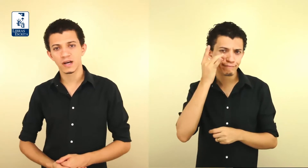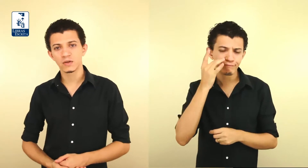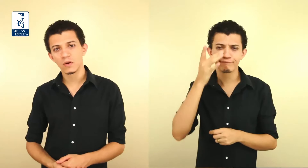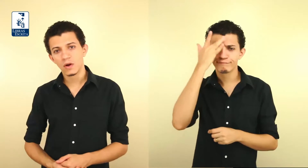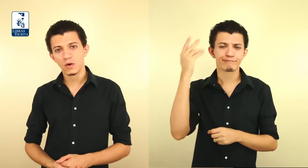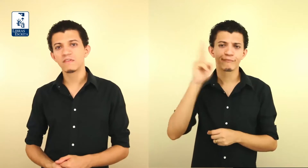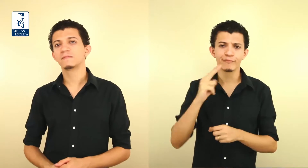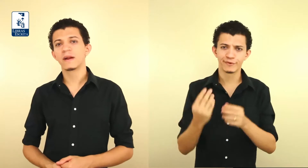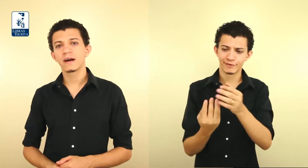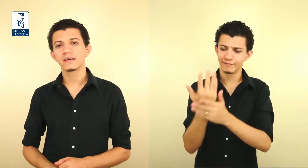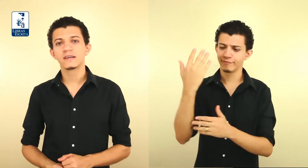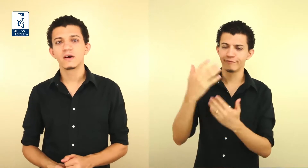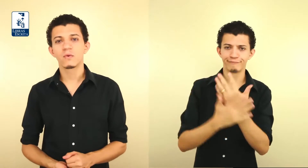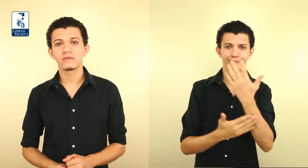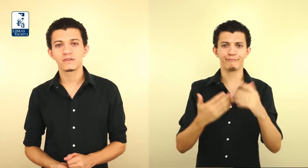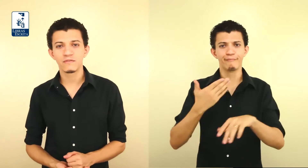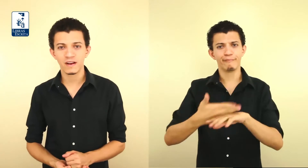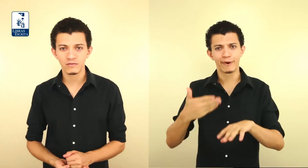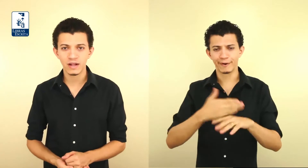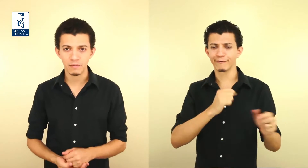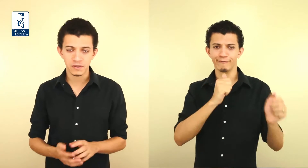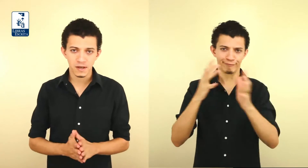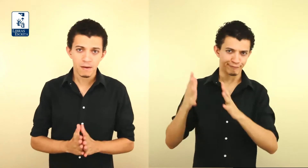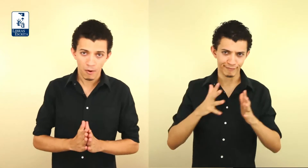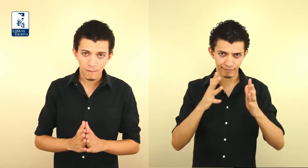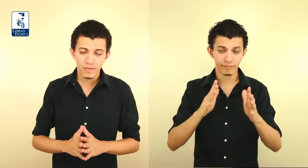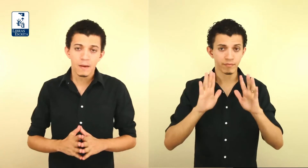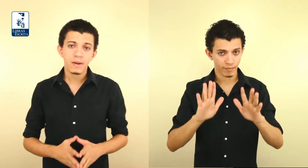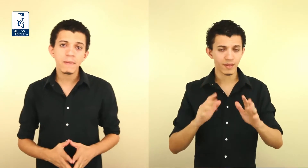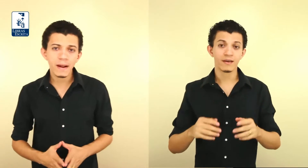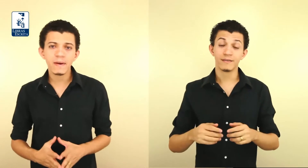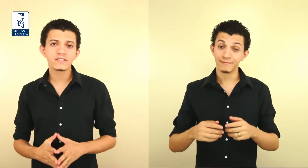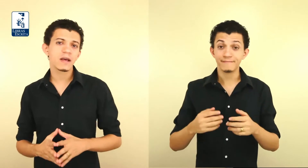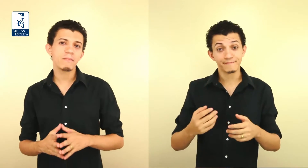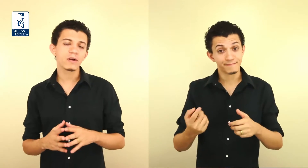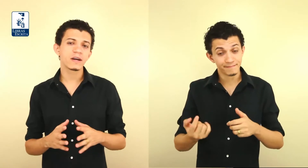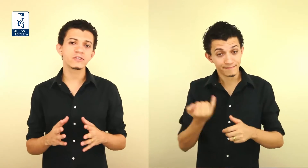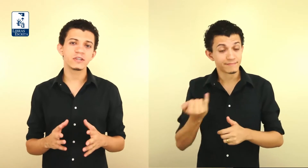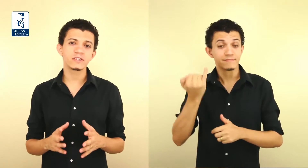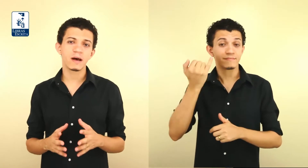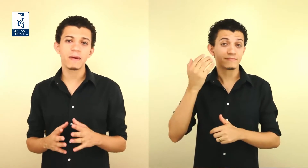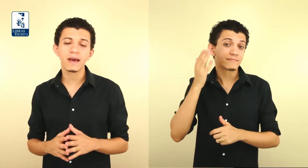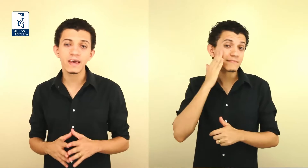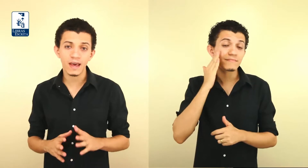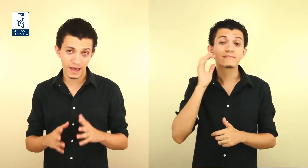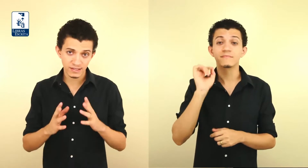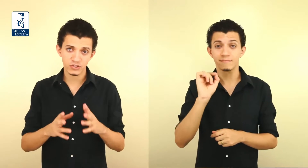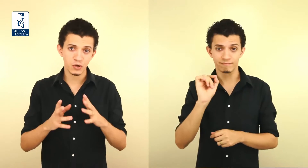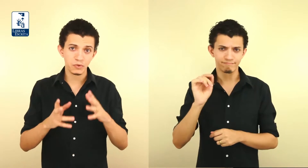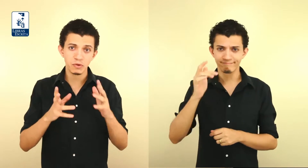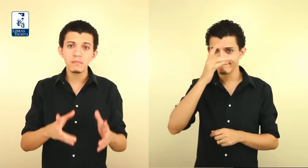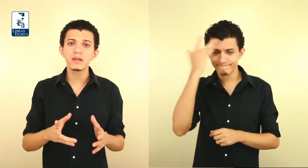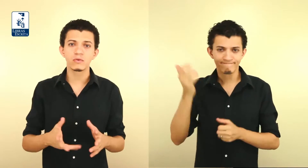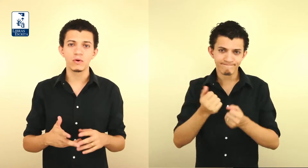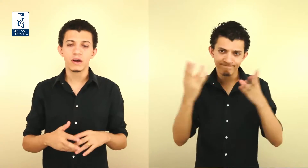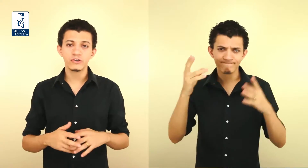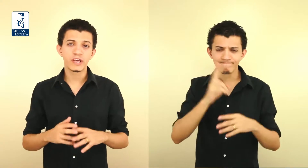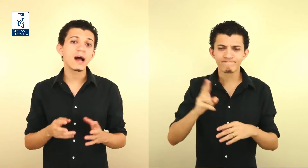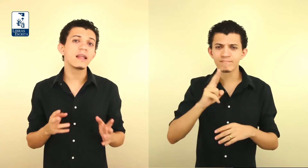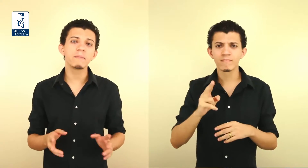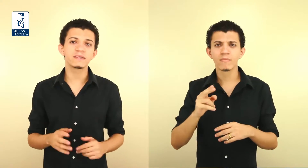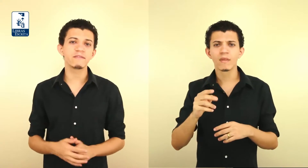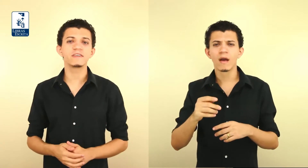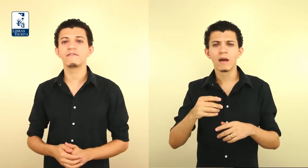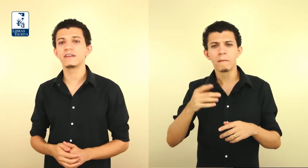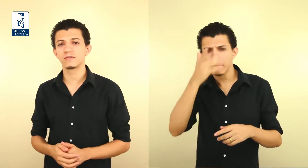pessoas usando luvas brancas quando estão falando em línguas. Bom, primeiramente é importante a gente saber que esse tipo de mito de